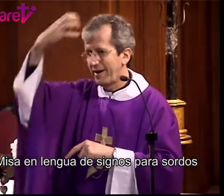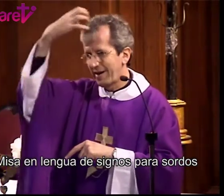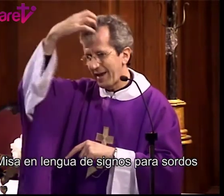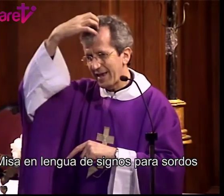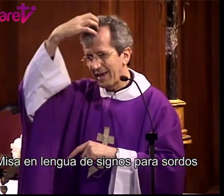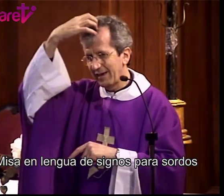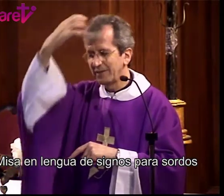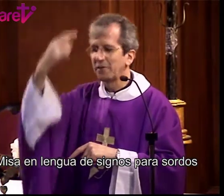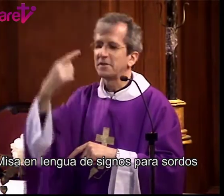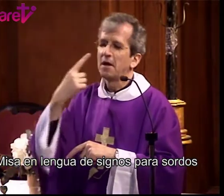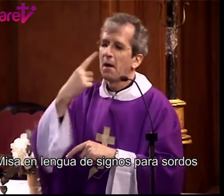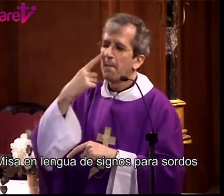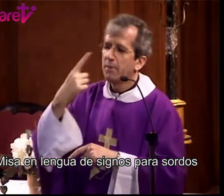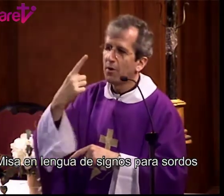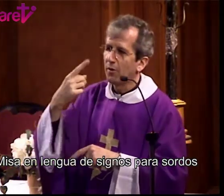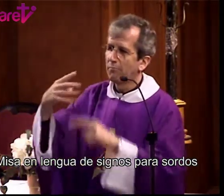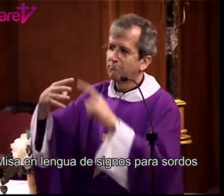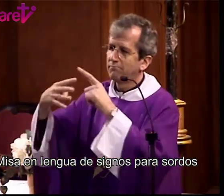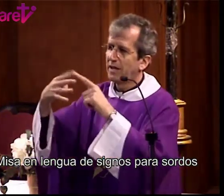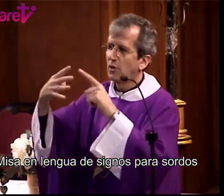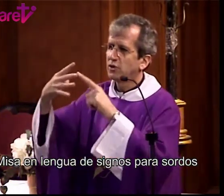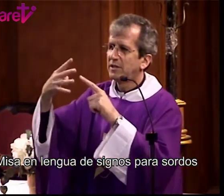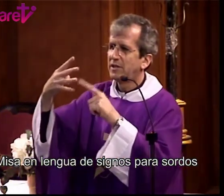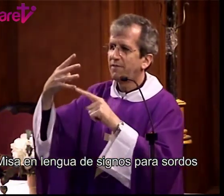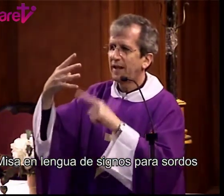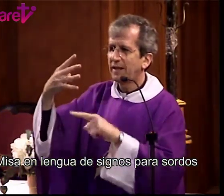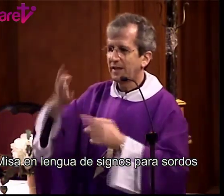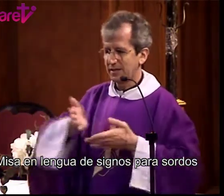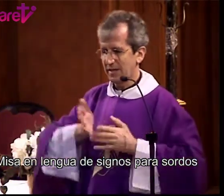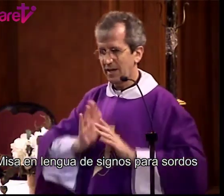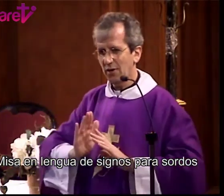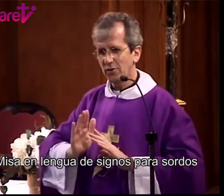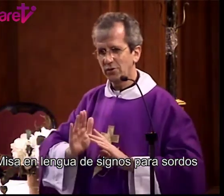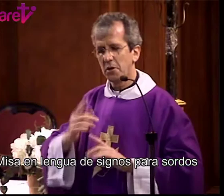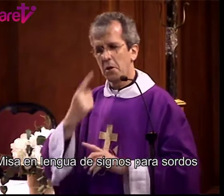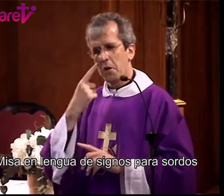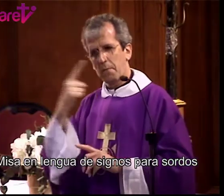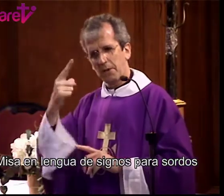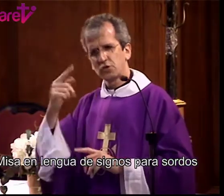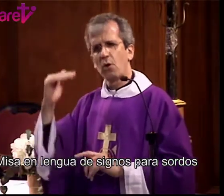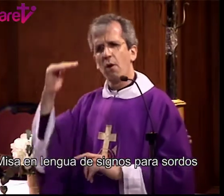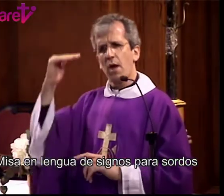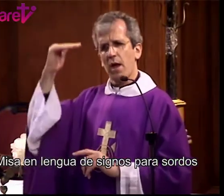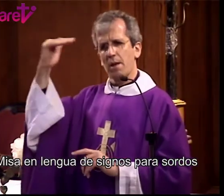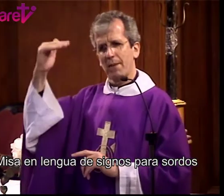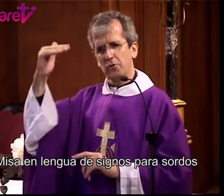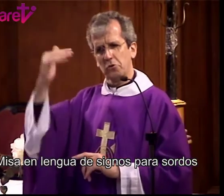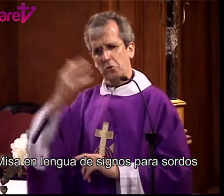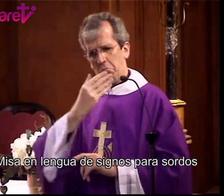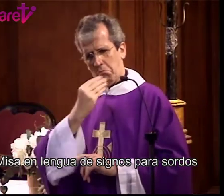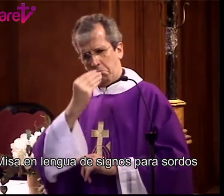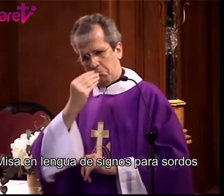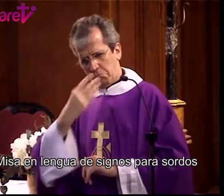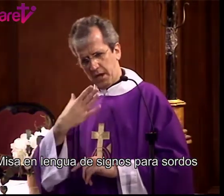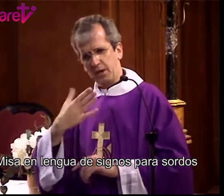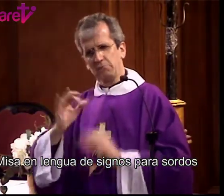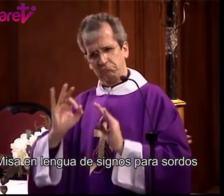rey. Entonces vio de los diferentes hijos y pensó: el mayor, bien,